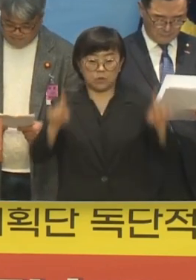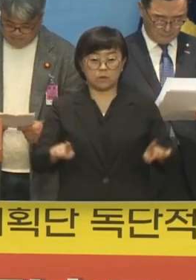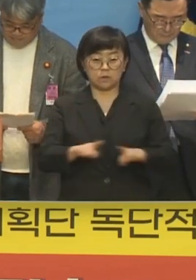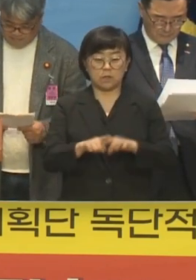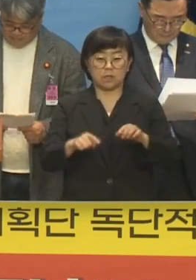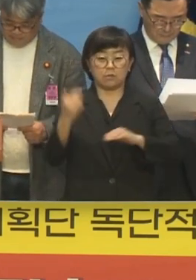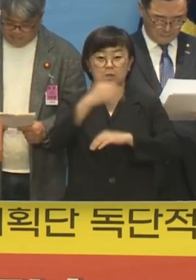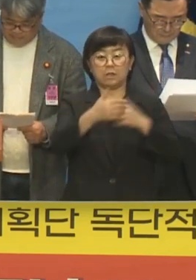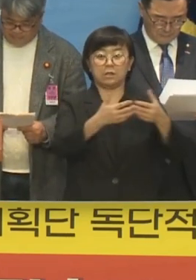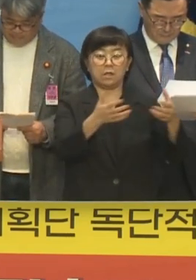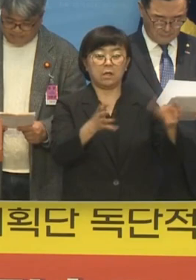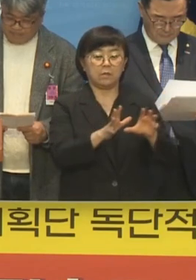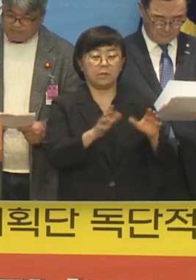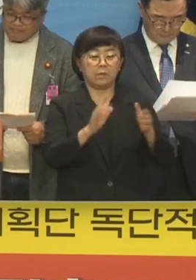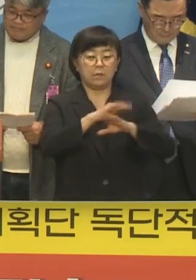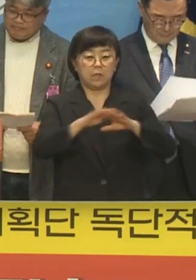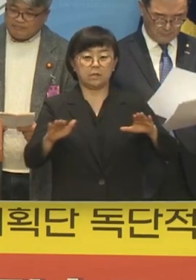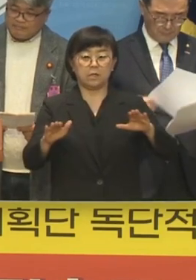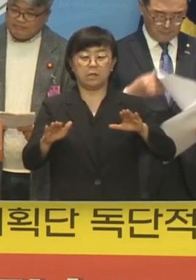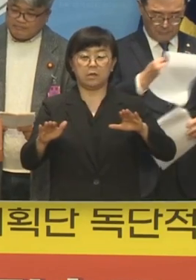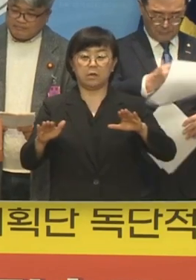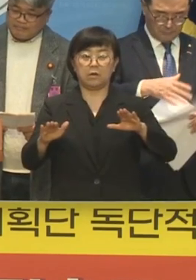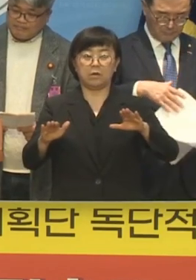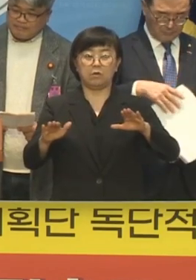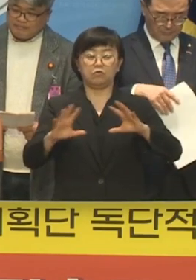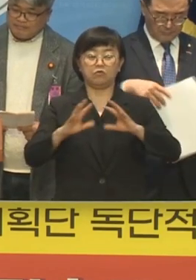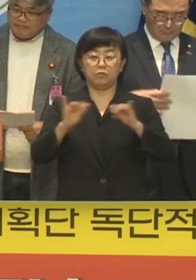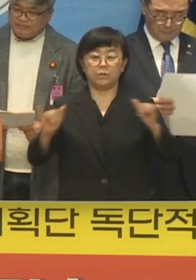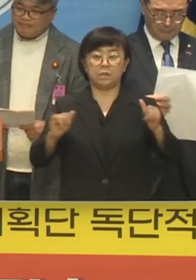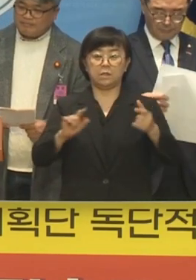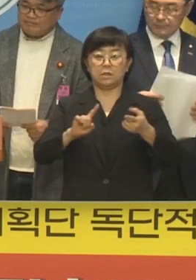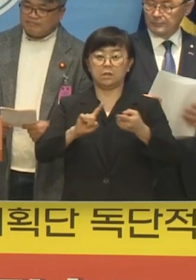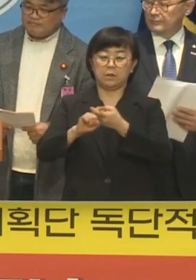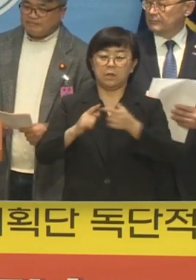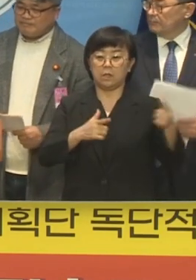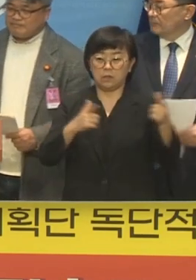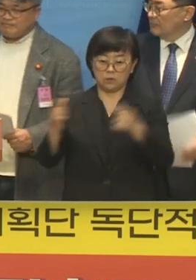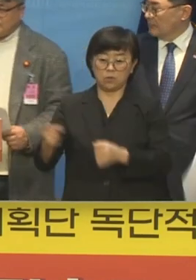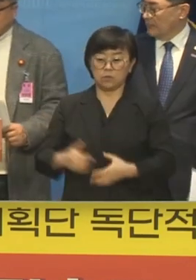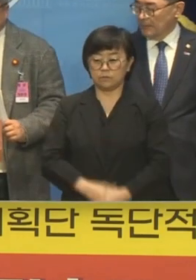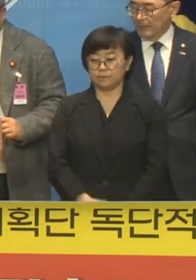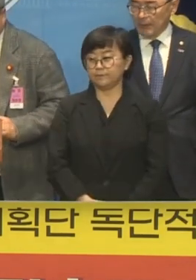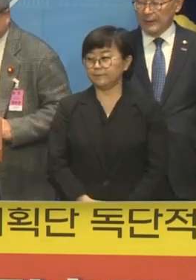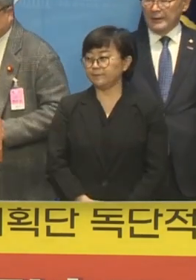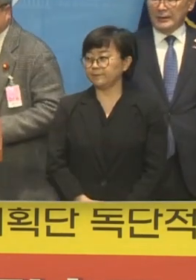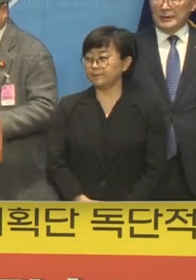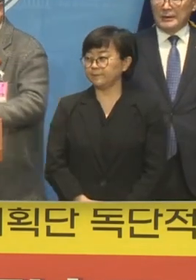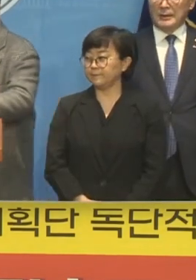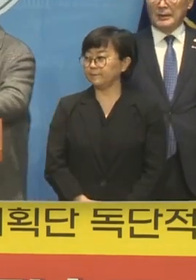작성 기획단 대책 범국민연대 일동.